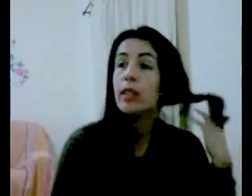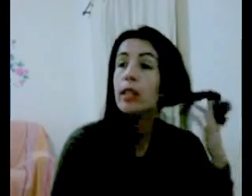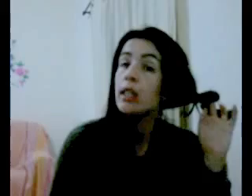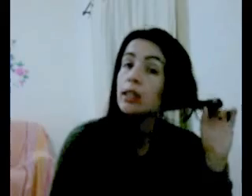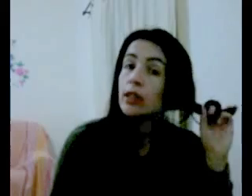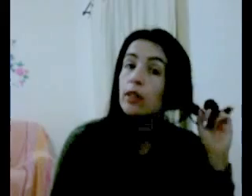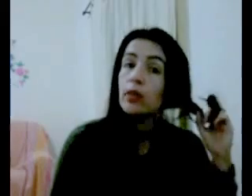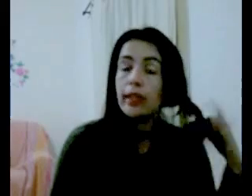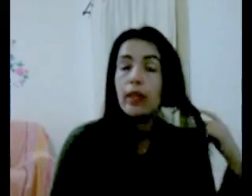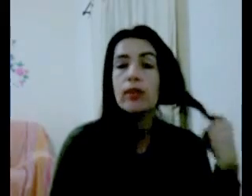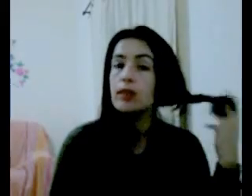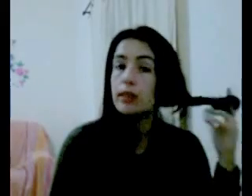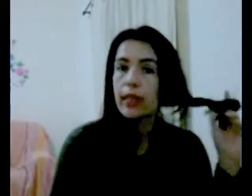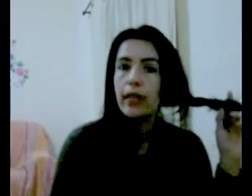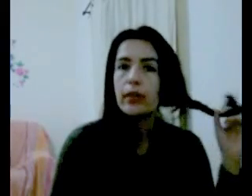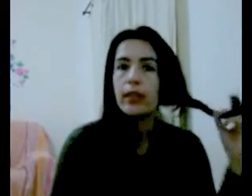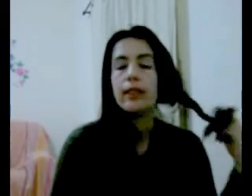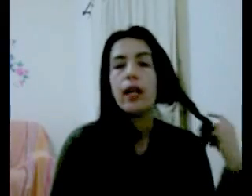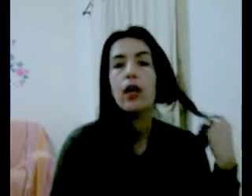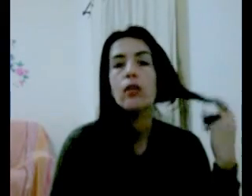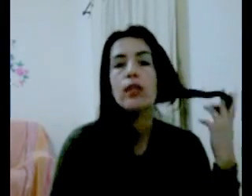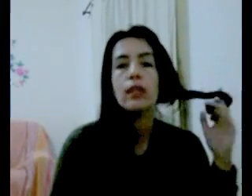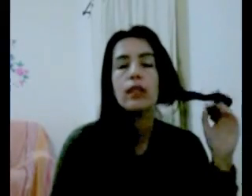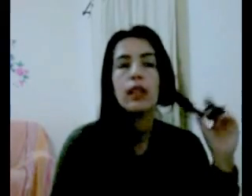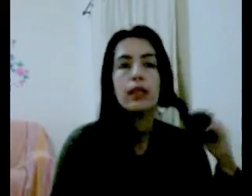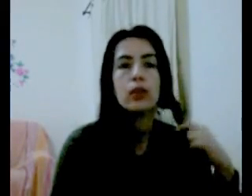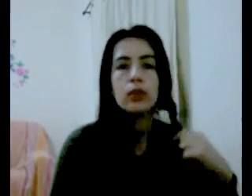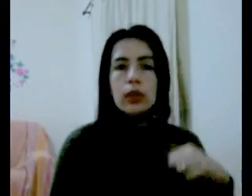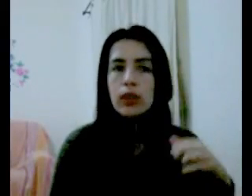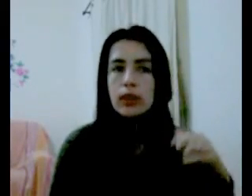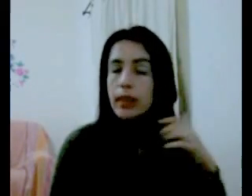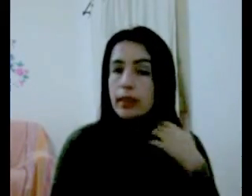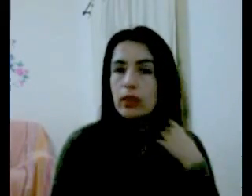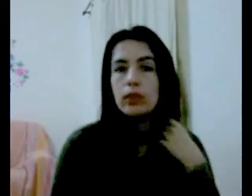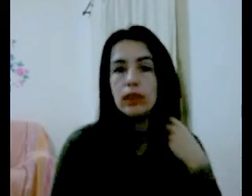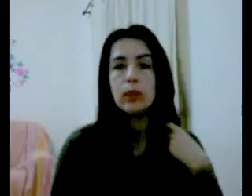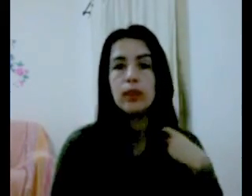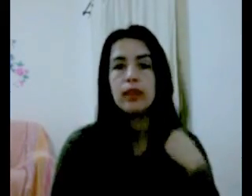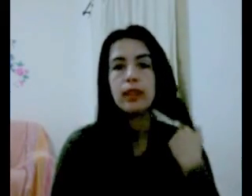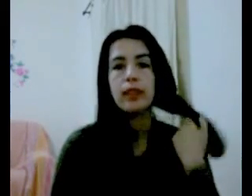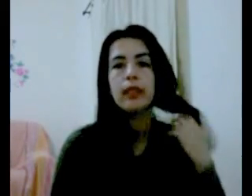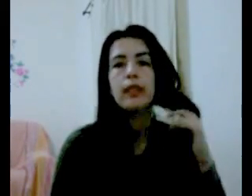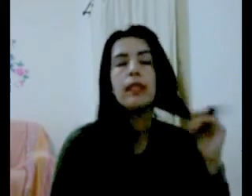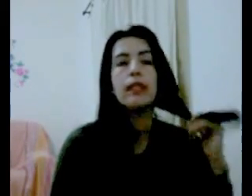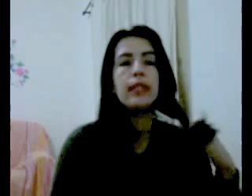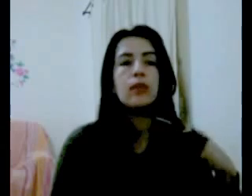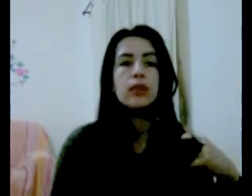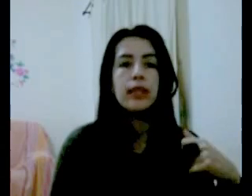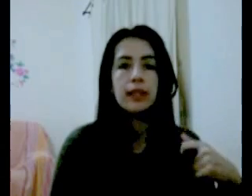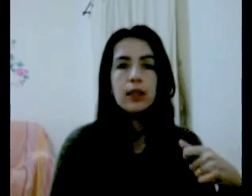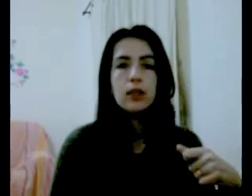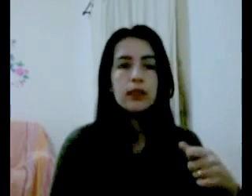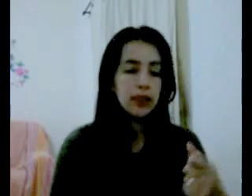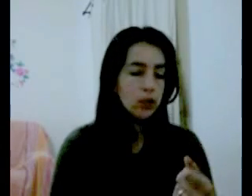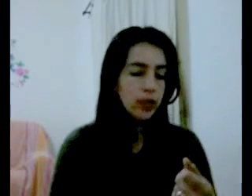brincar. Só que ele falou que ele tava falando sério, né, e tal, e aí eu falei, nossa, dessa eu não sabia, né? Daí ele falou assim, então você não